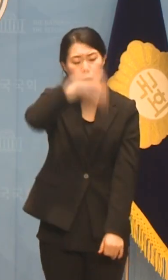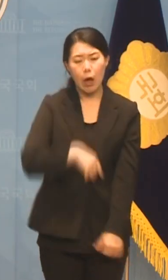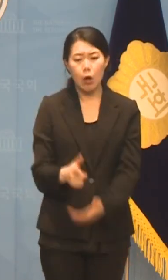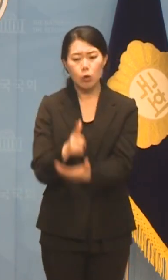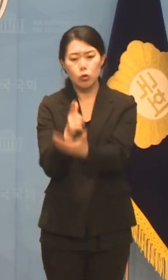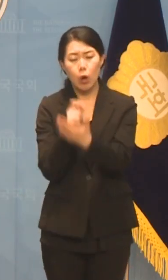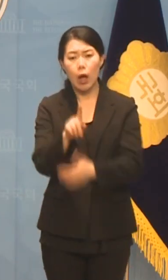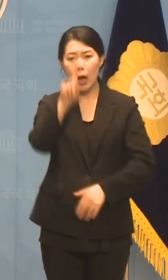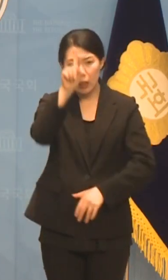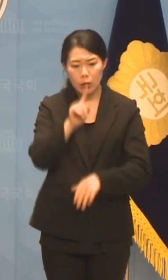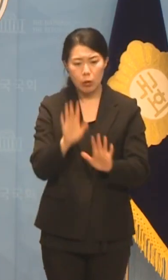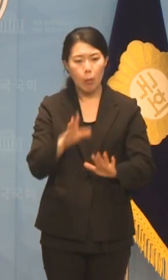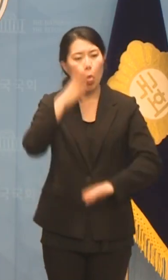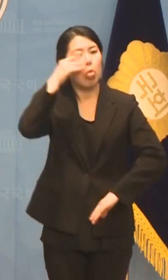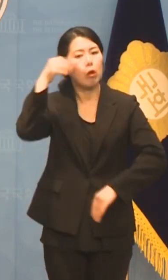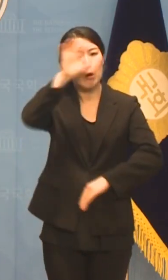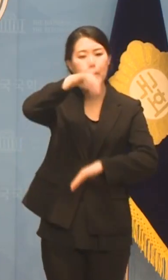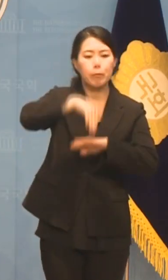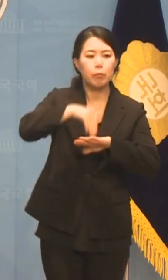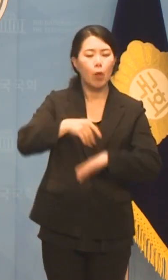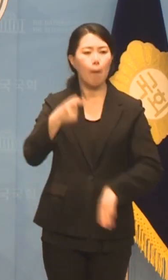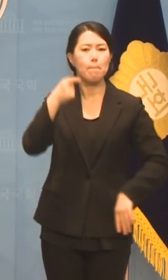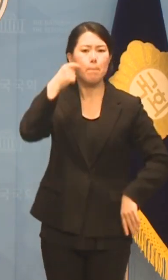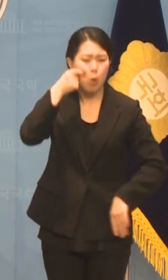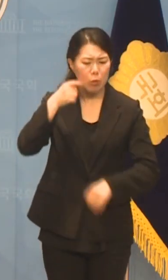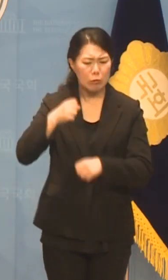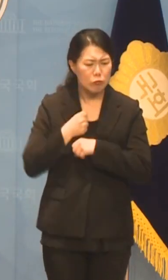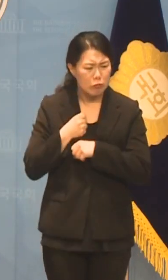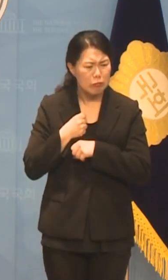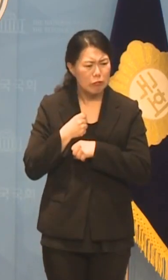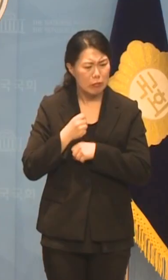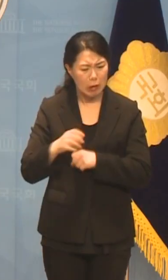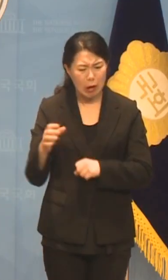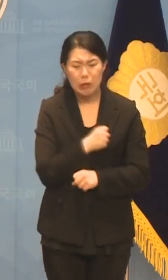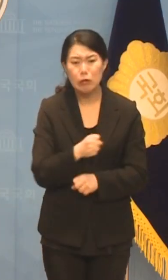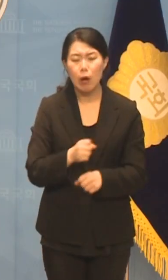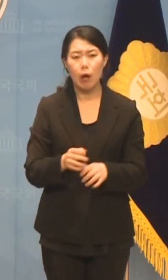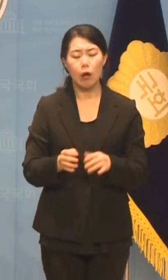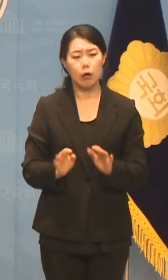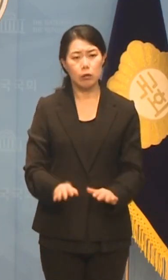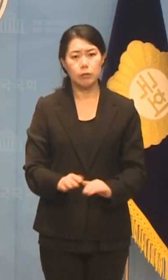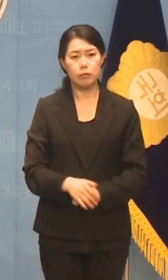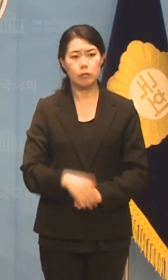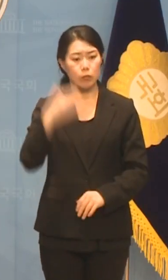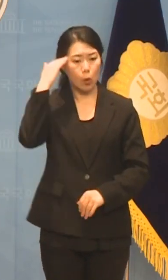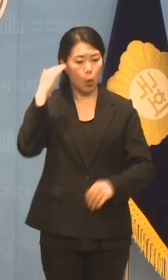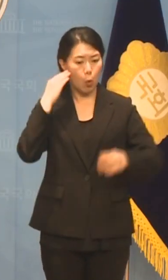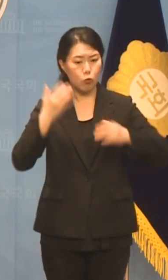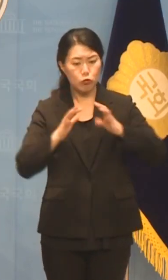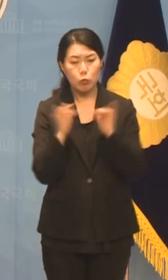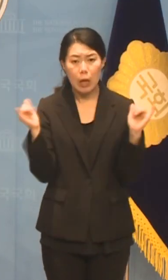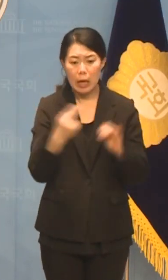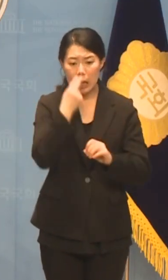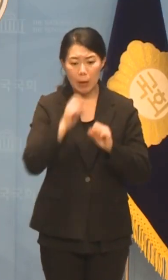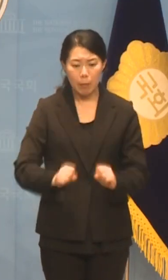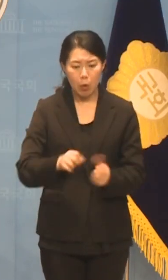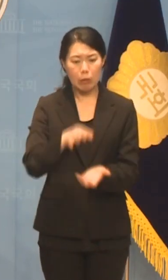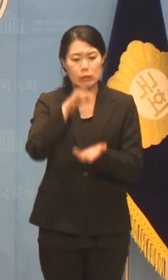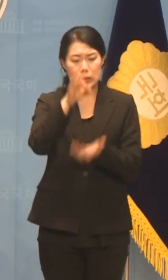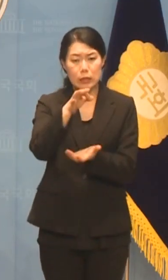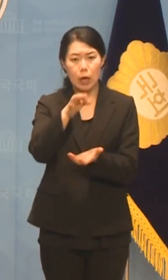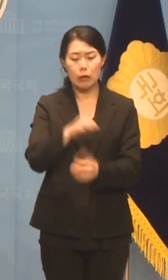한자로 능숙히 다루지 못하는 병사들을 데리고 과연 우리 국민의 생명과